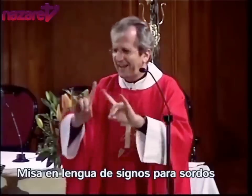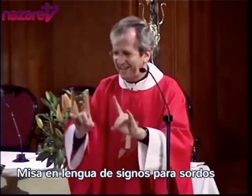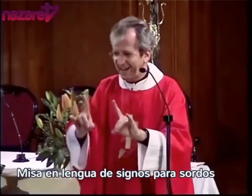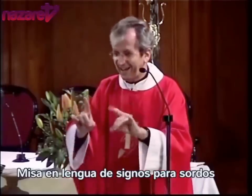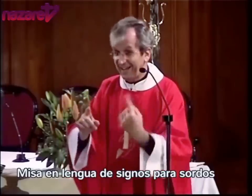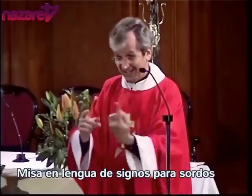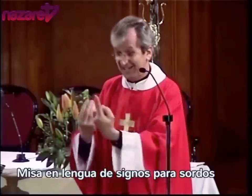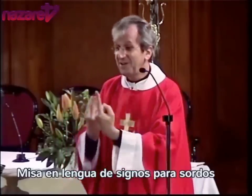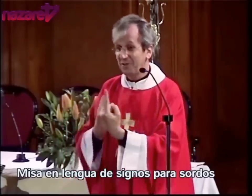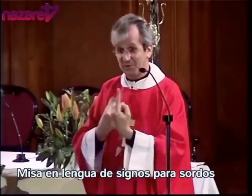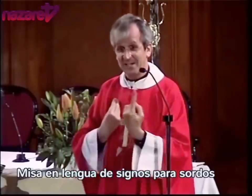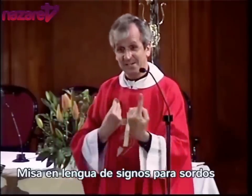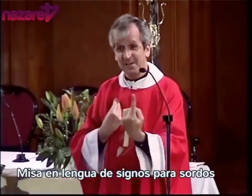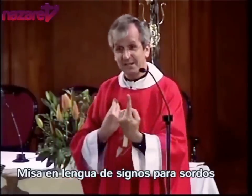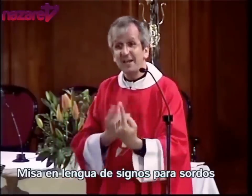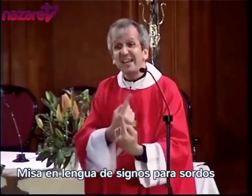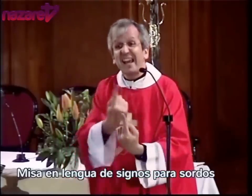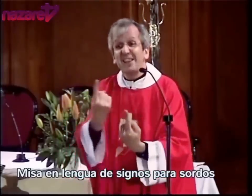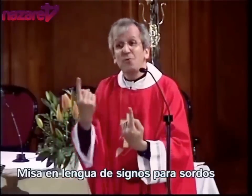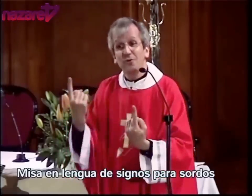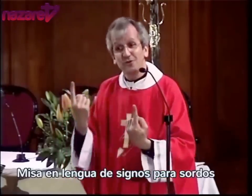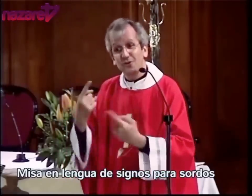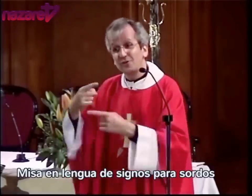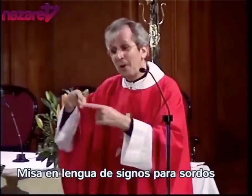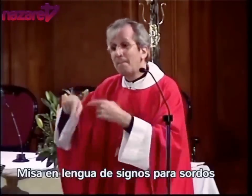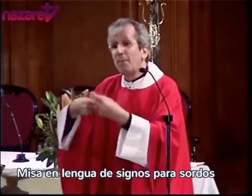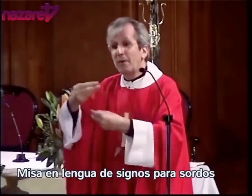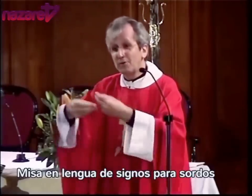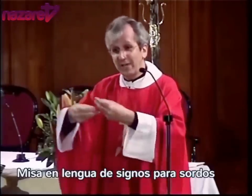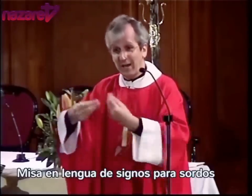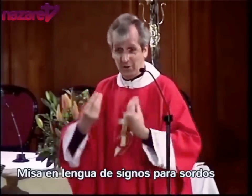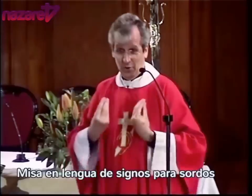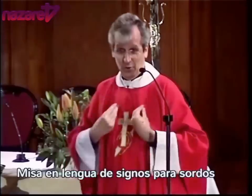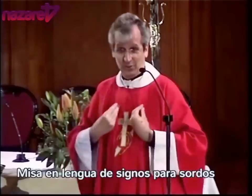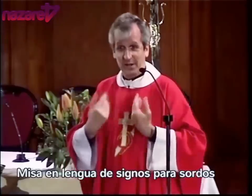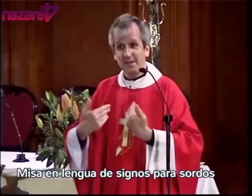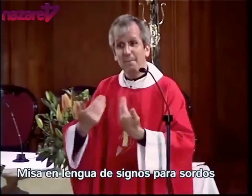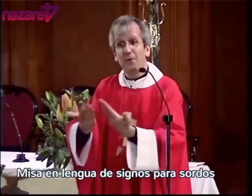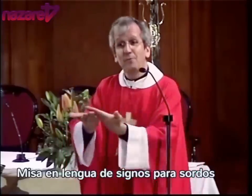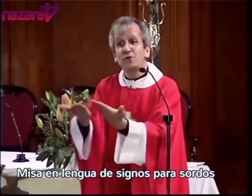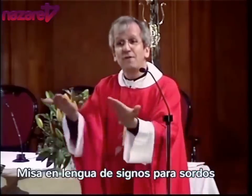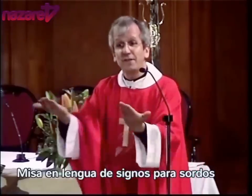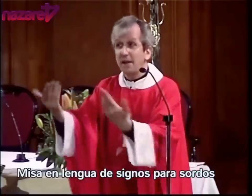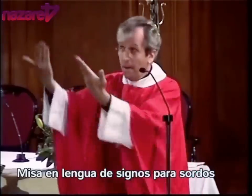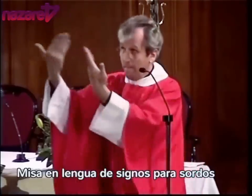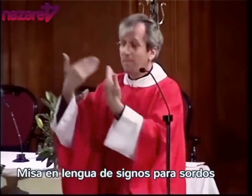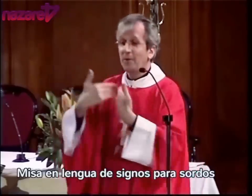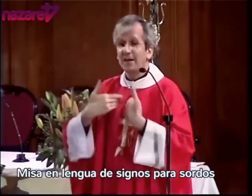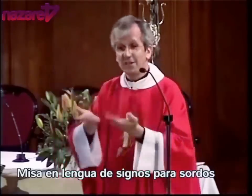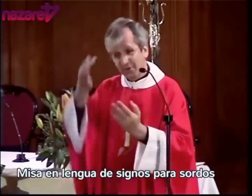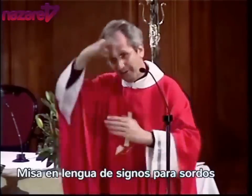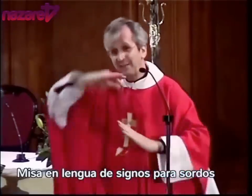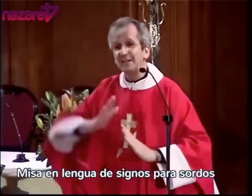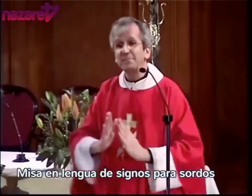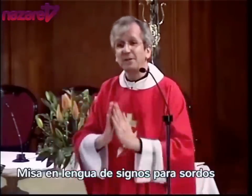no de la tierra, sino de nuestras vidas, que cada uno de nosotros podemos dar con nuestra vida, podemos ofrecer por